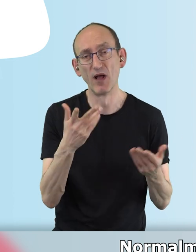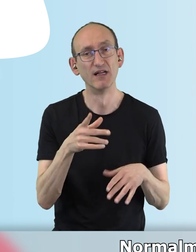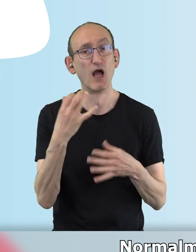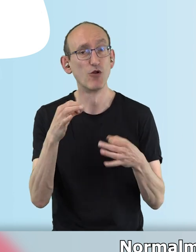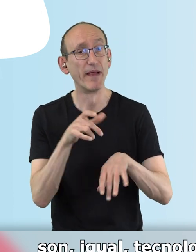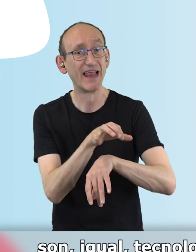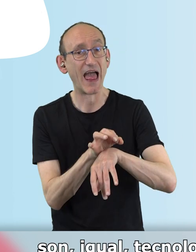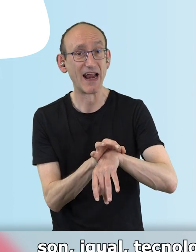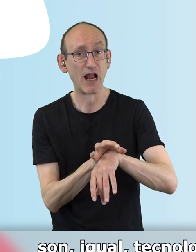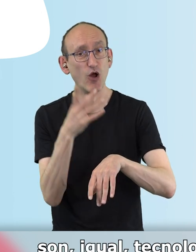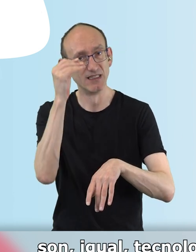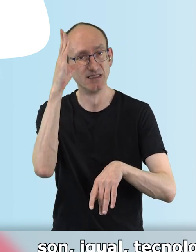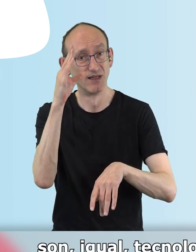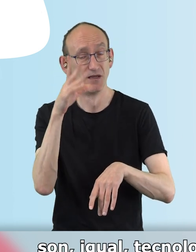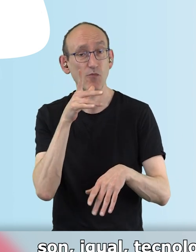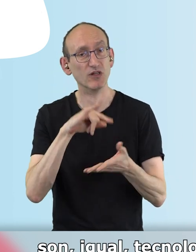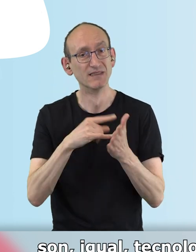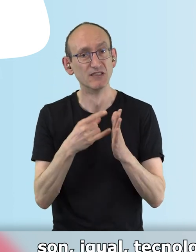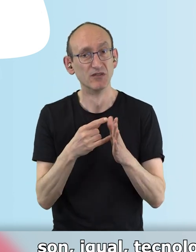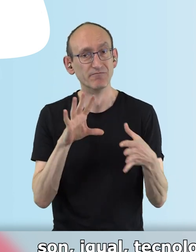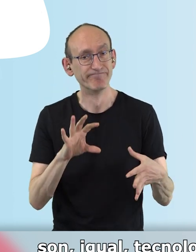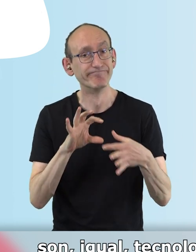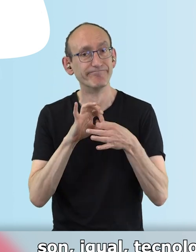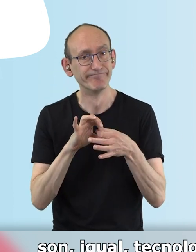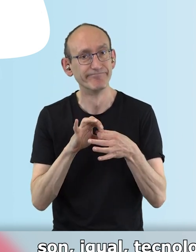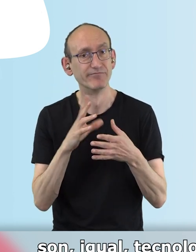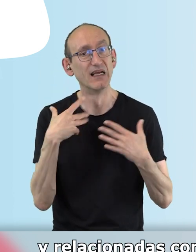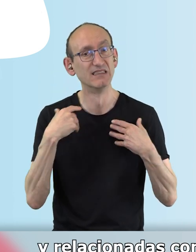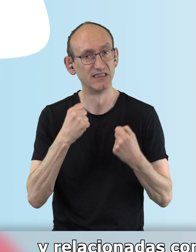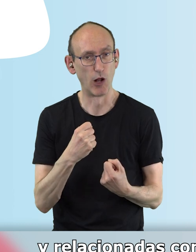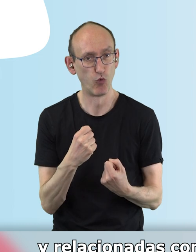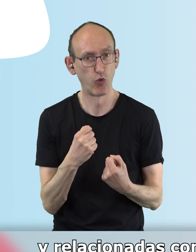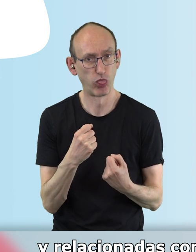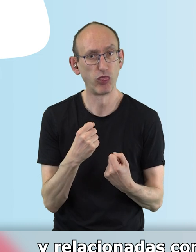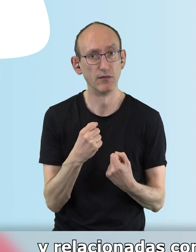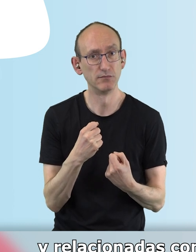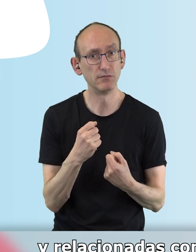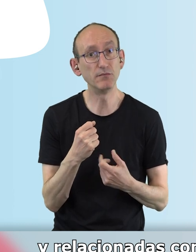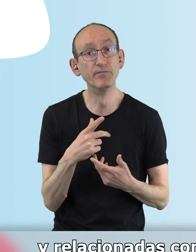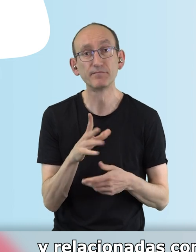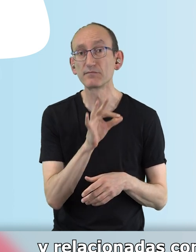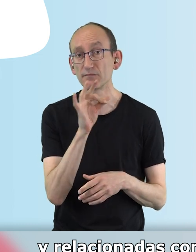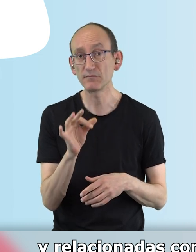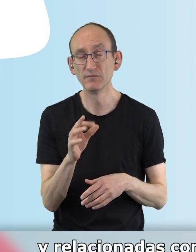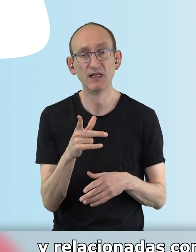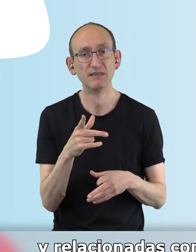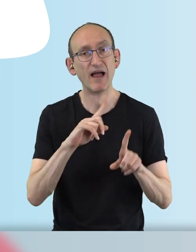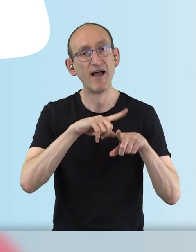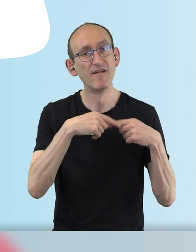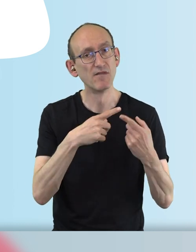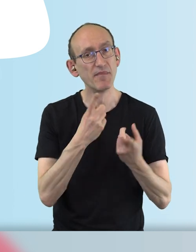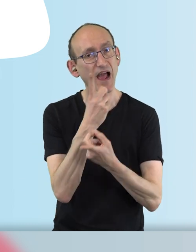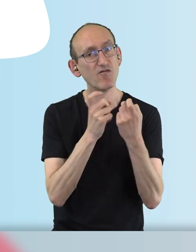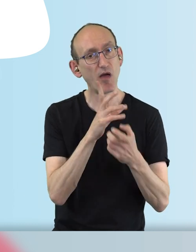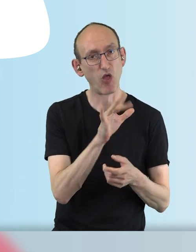ser relojes inteligentes. Son igual tecnologías que están más relacionadas con la salud y relacionadas con que la familia tenga